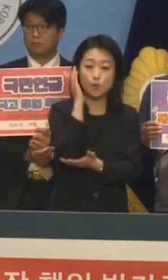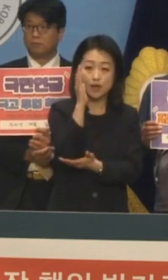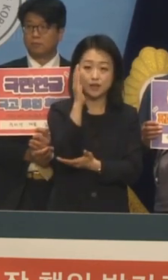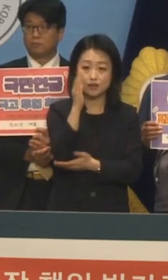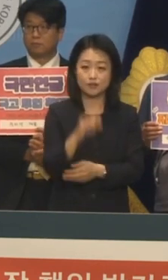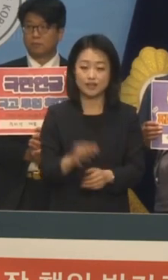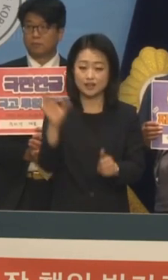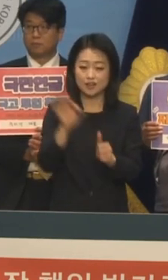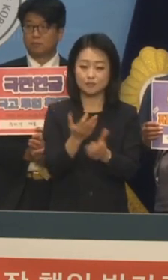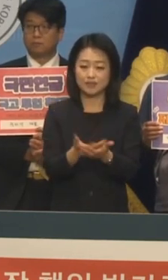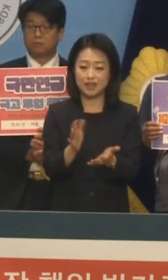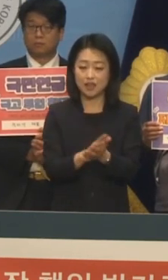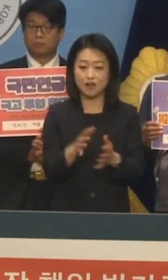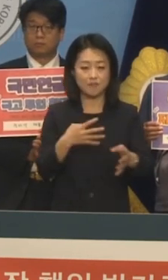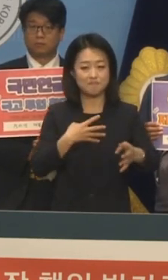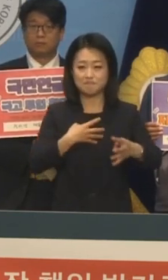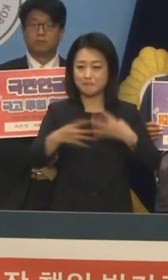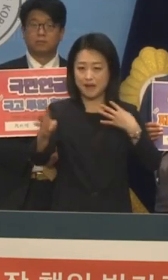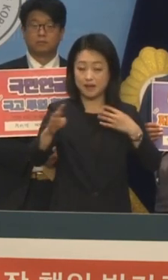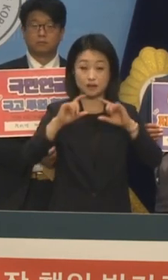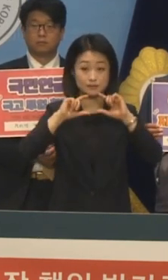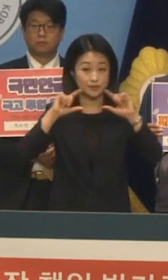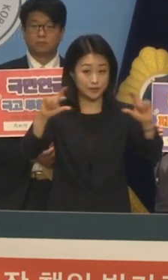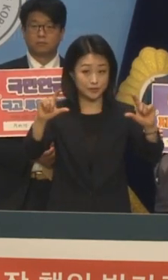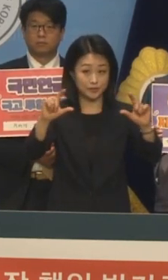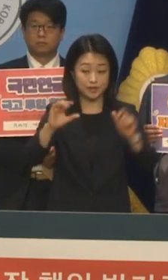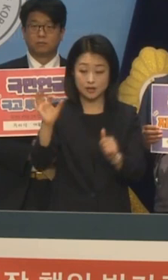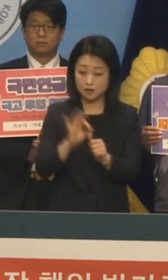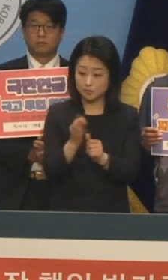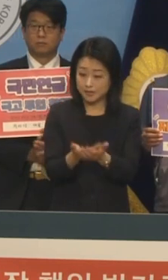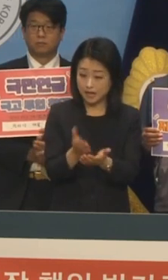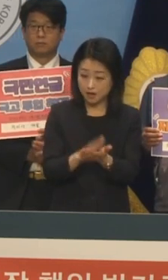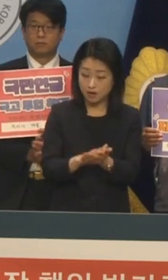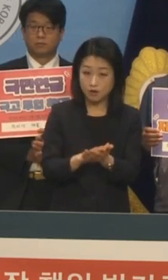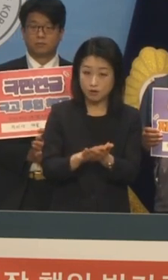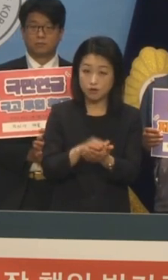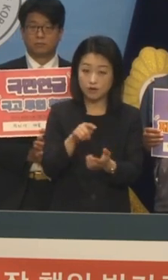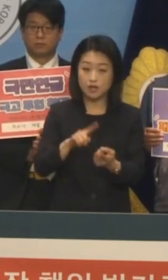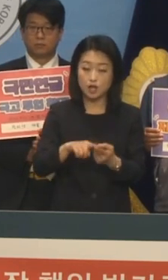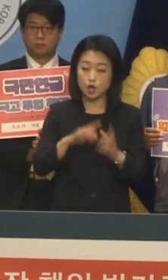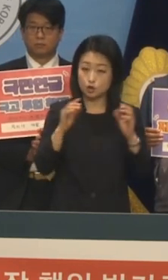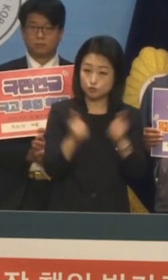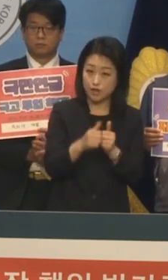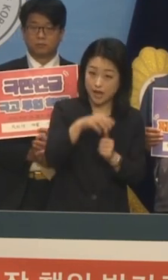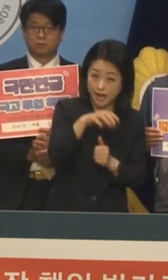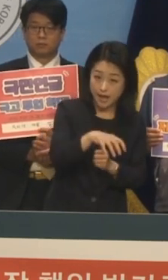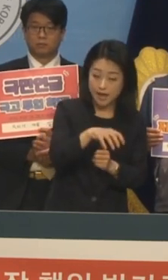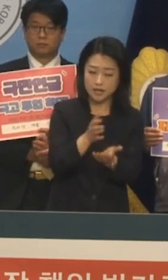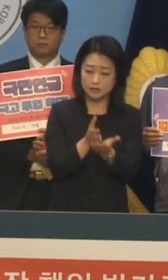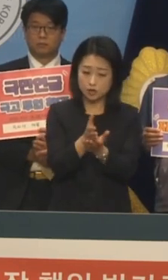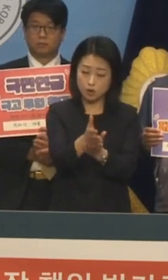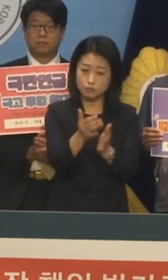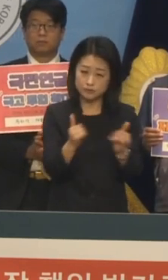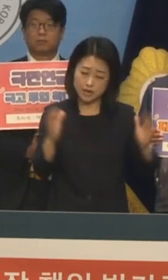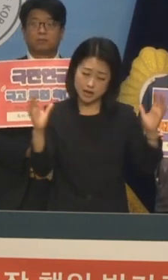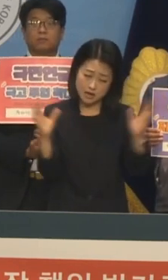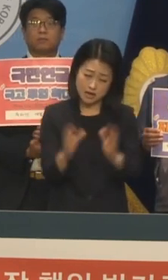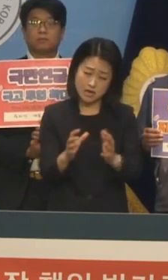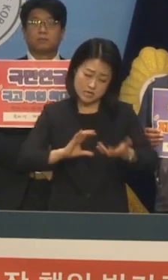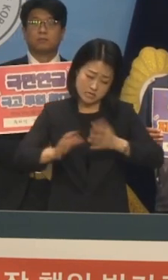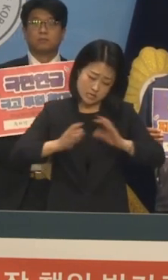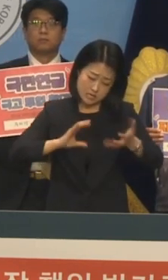불발을 선언했습니다. 연금개혁 논의는 국회와 전문가들이 수차례 논의를